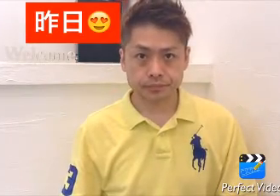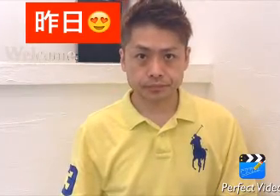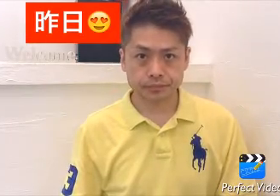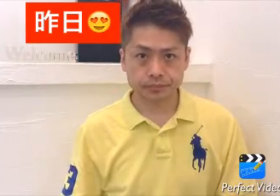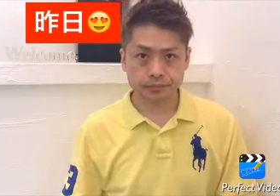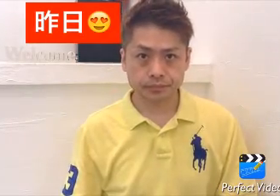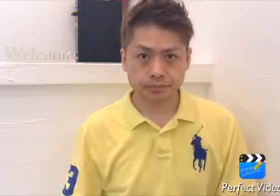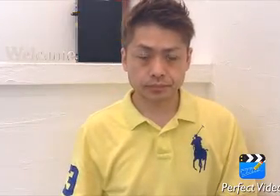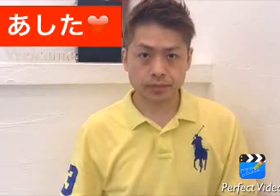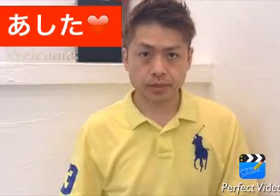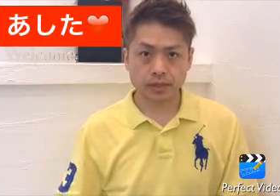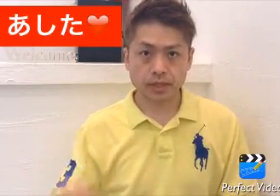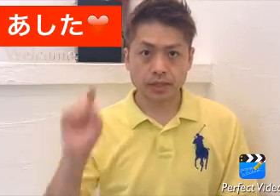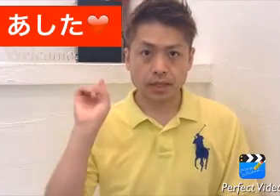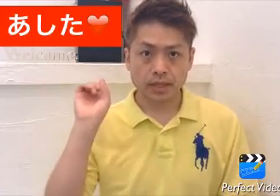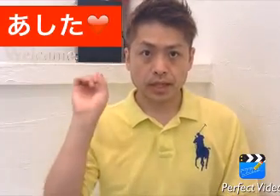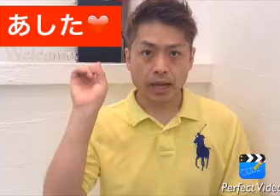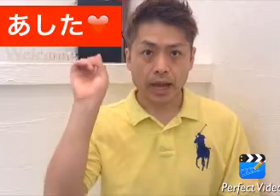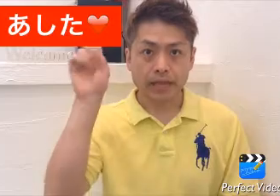続きまして、明日、